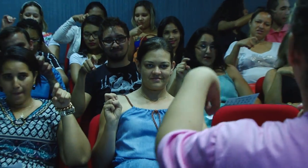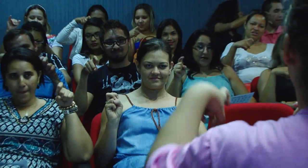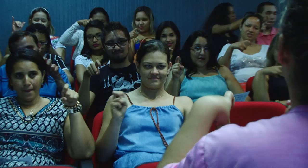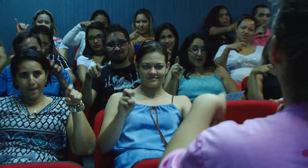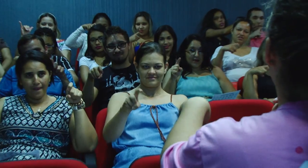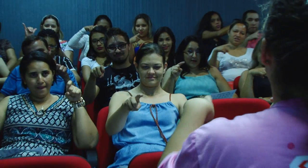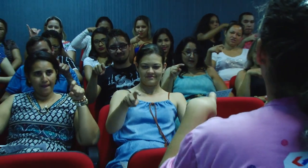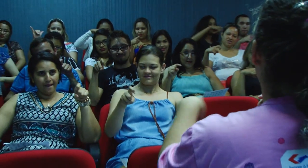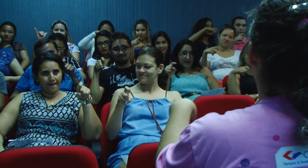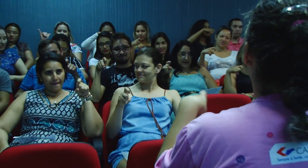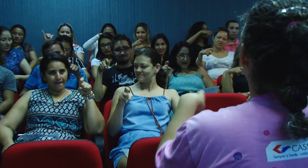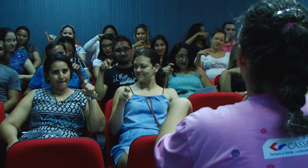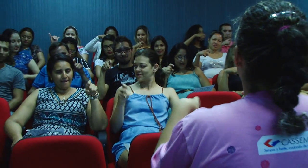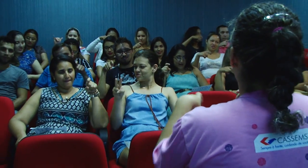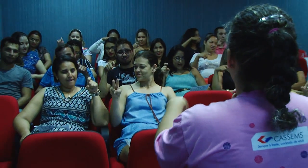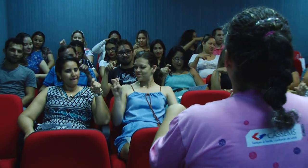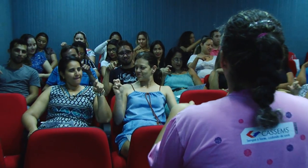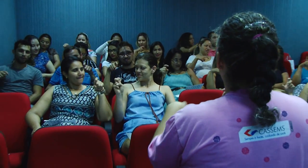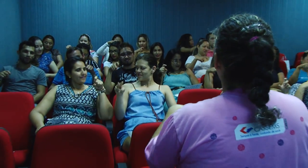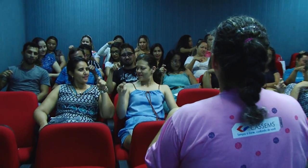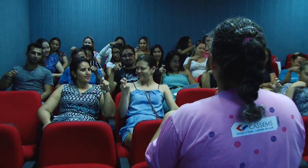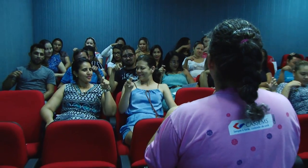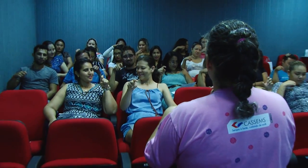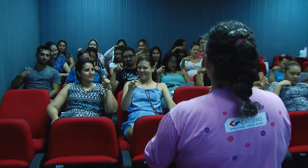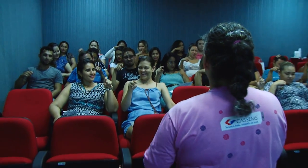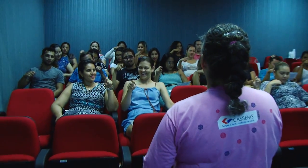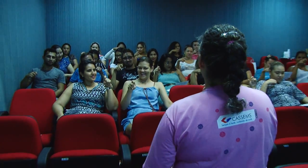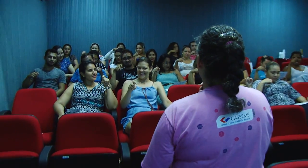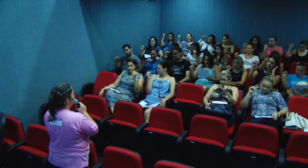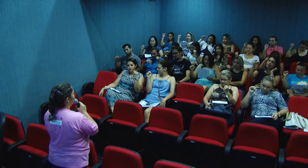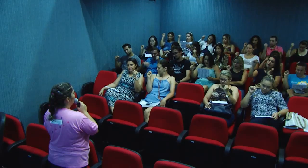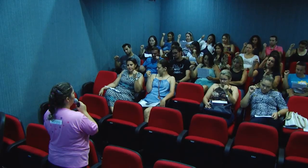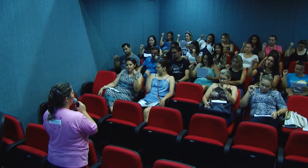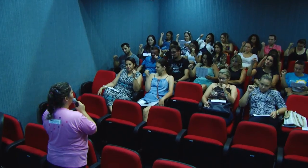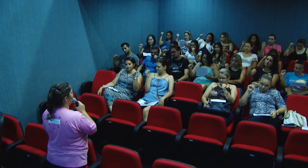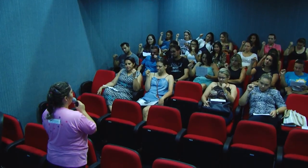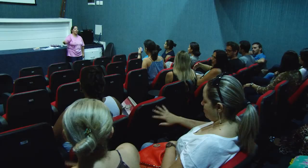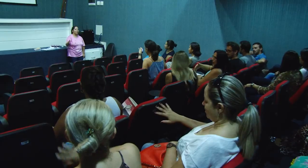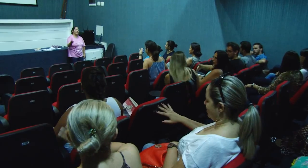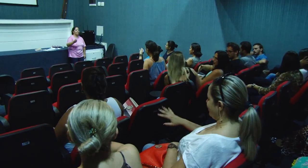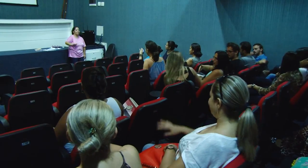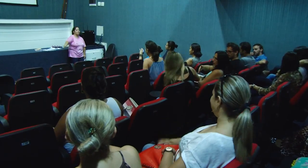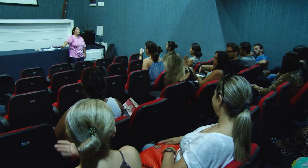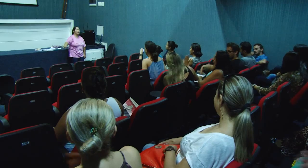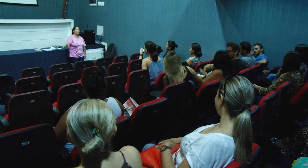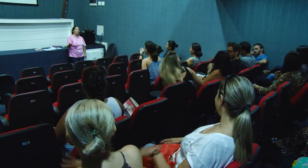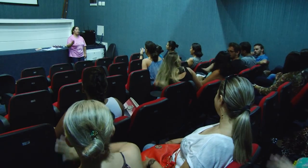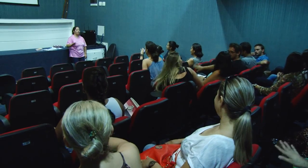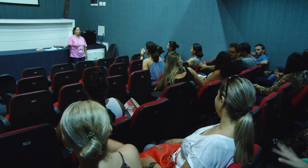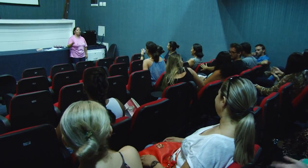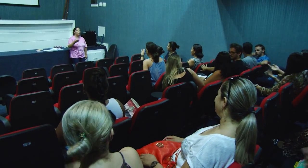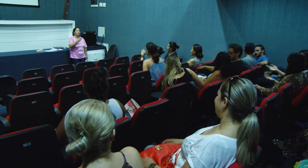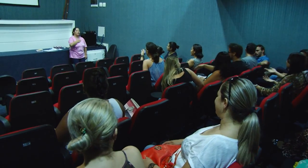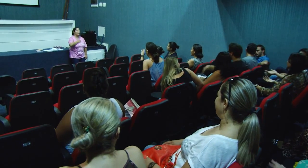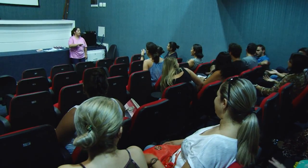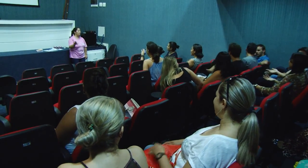Então dificulta a comunicação quando vem atender, fazer uma renovação de cartão, autorizar uma guia, incluir algum